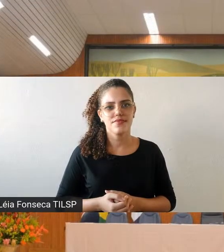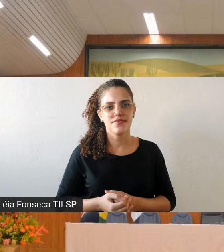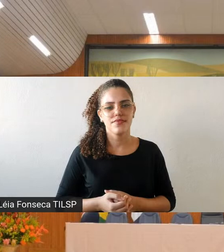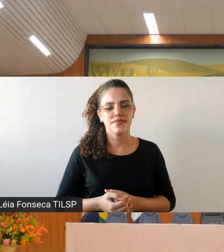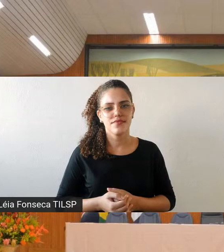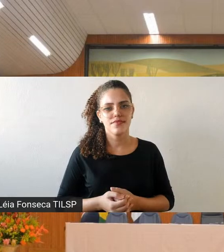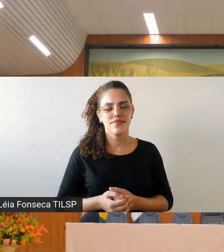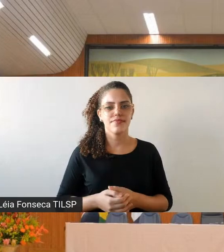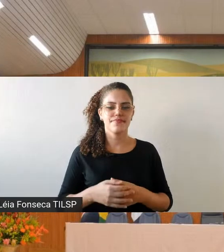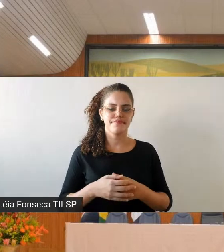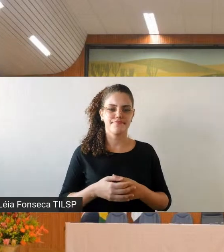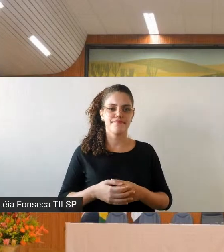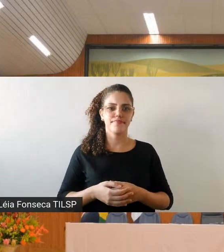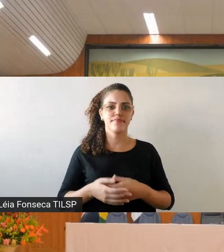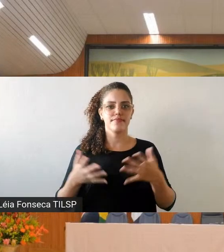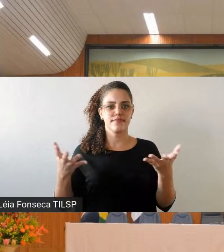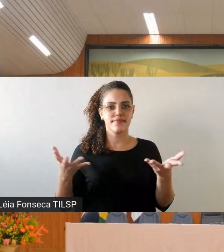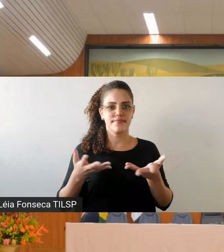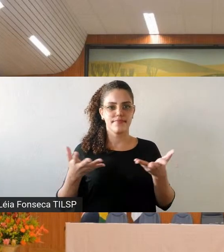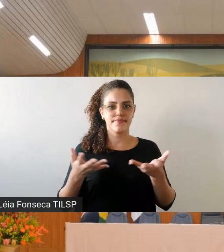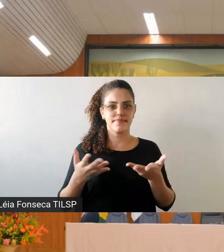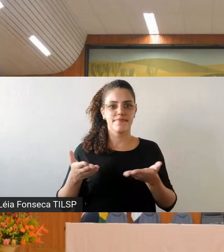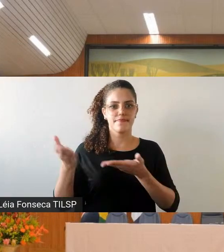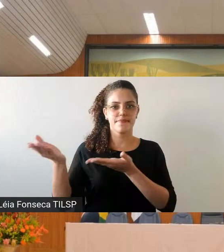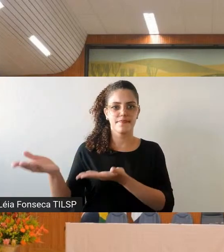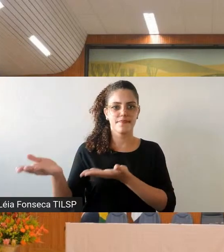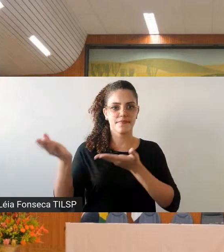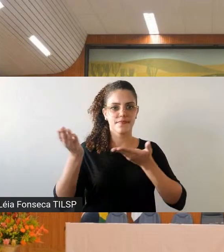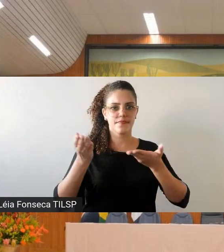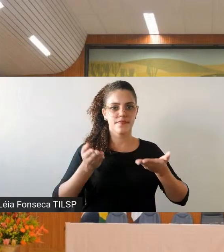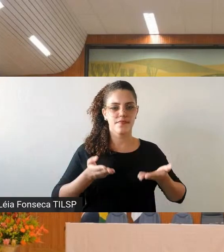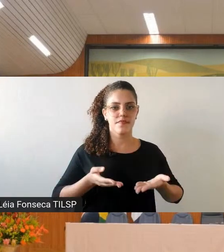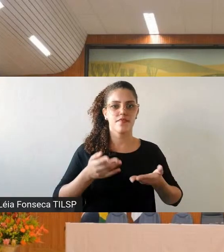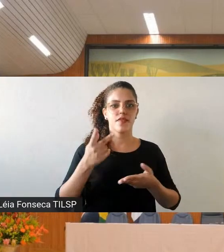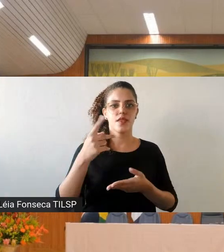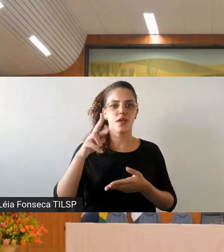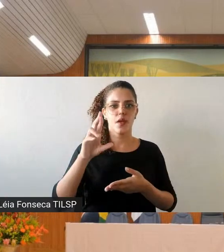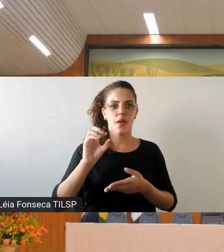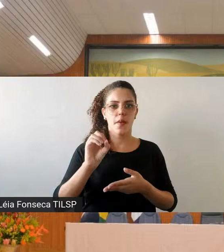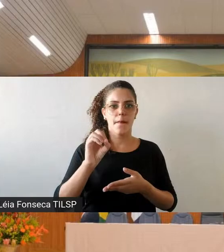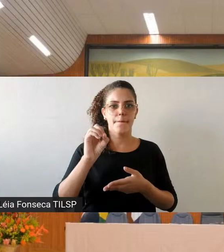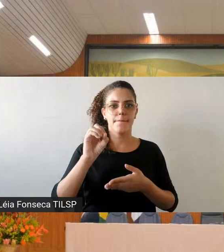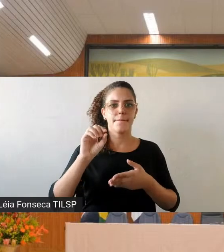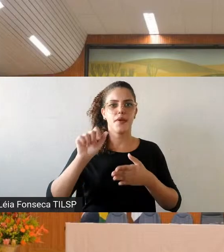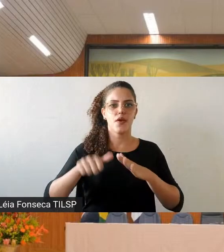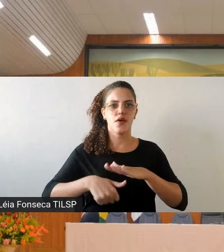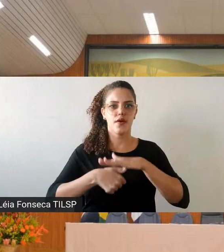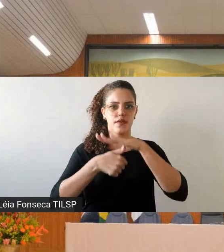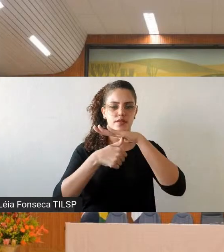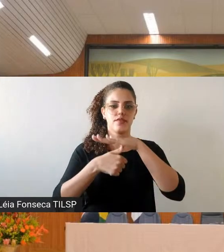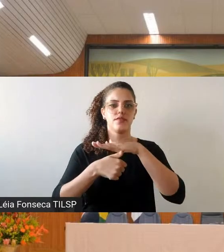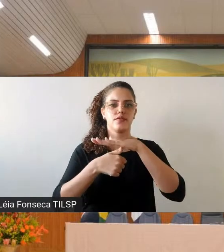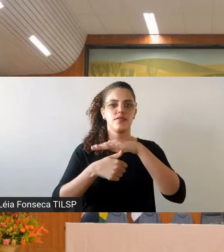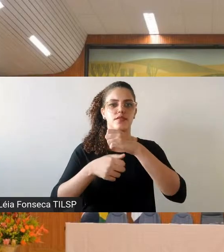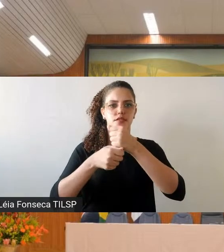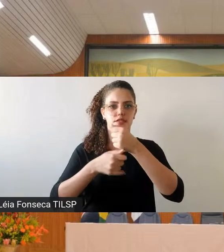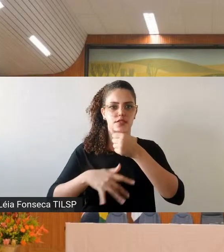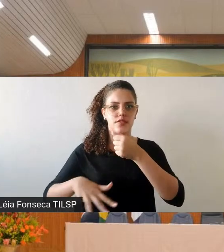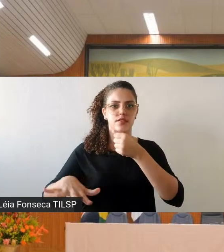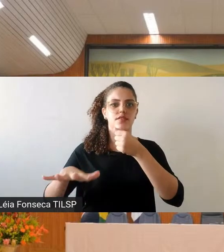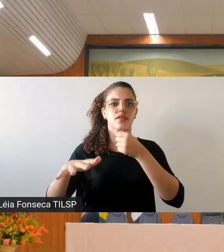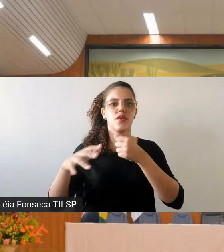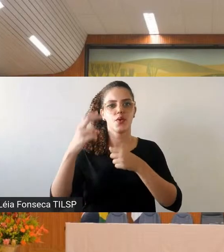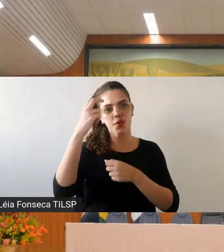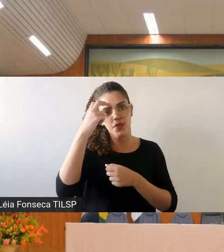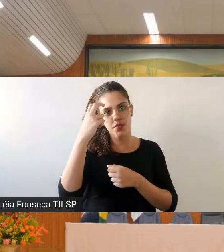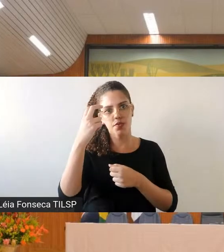Para fazer sua saudação, convida-se o pró-reitor de Extensão, Cultura e Cidadania, PROESC, professor Moisés de Melo